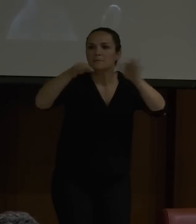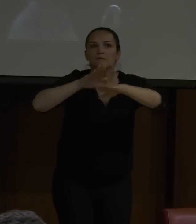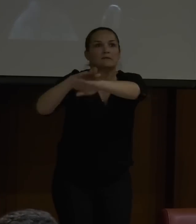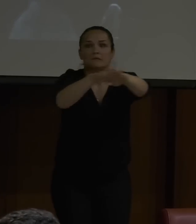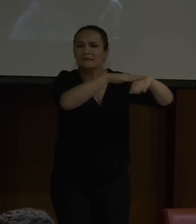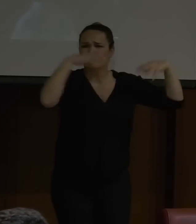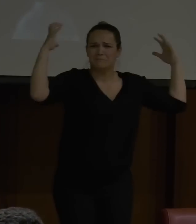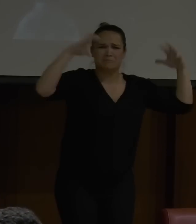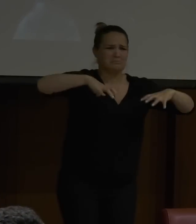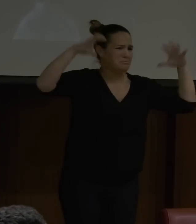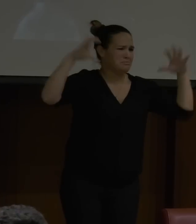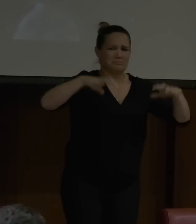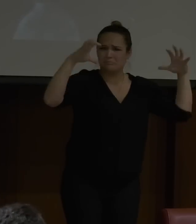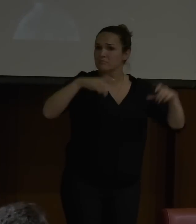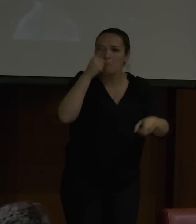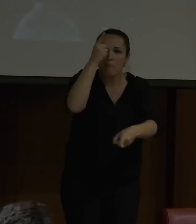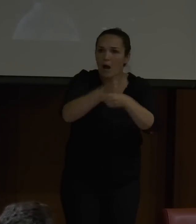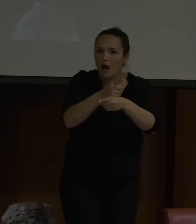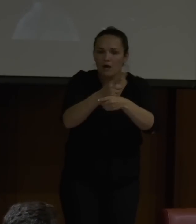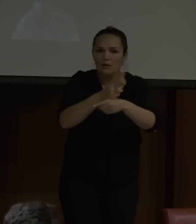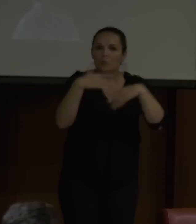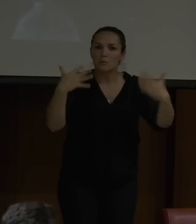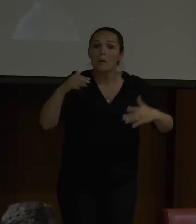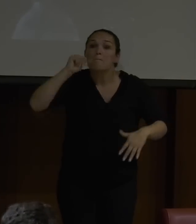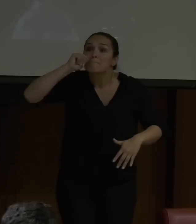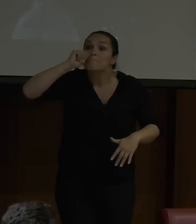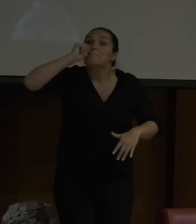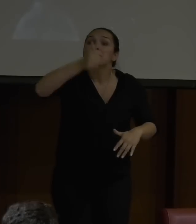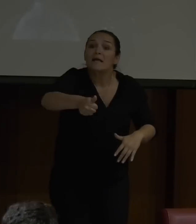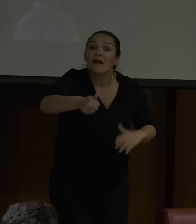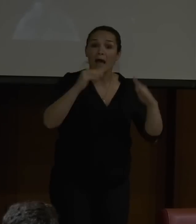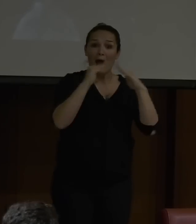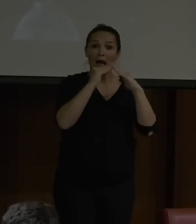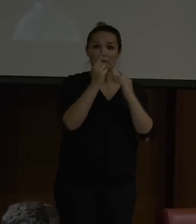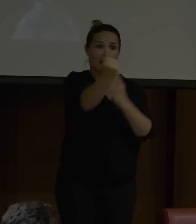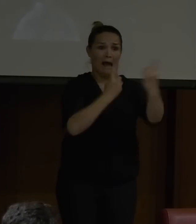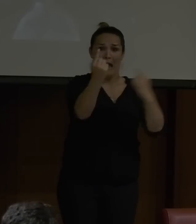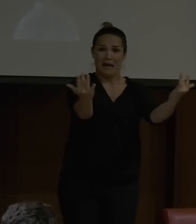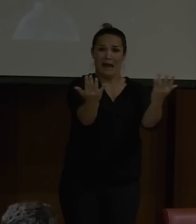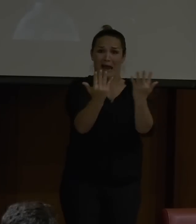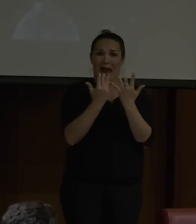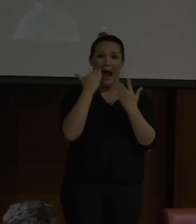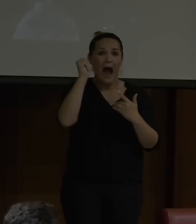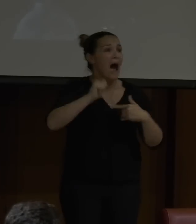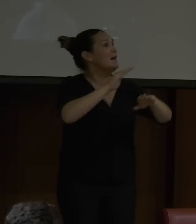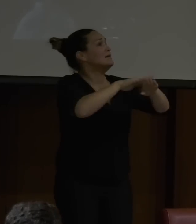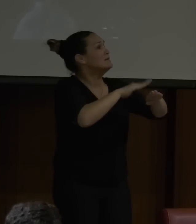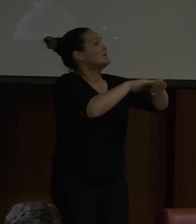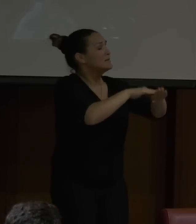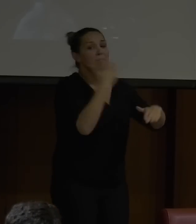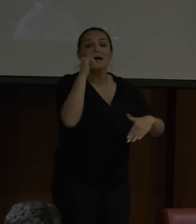la tormenta el día que la predijo. De un día a otro, la casa de sus padres se convirtió en una romería de mujeres,